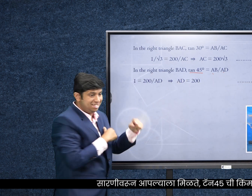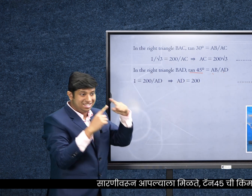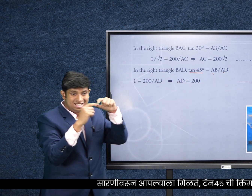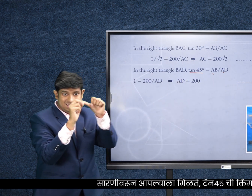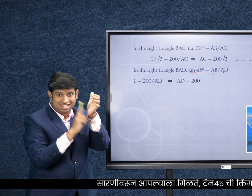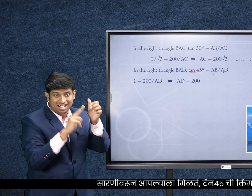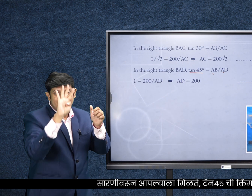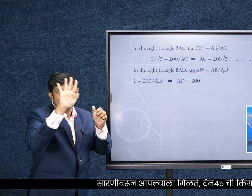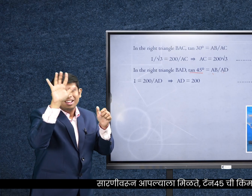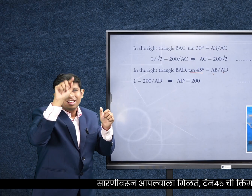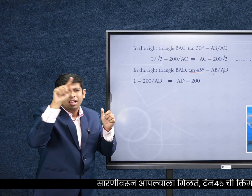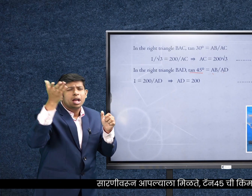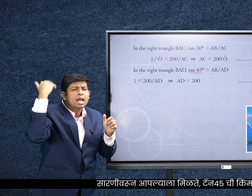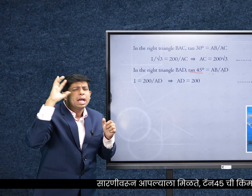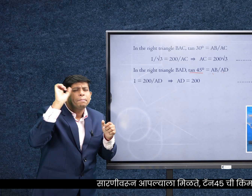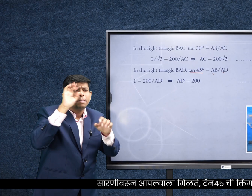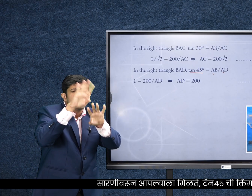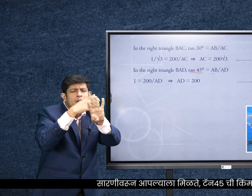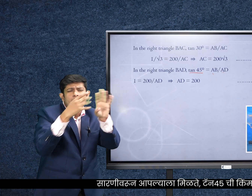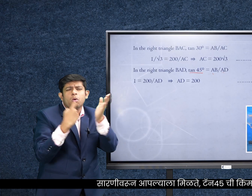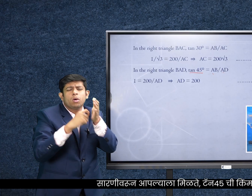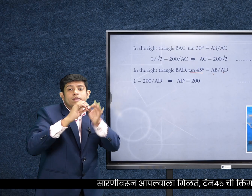सारणीवरून आपल्याला मिळते टॅन 45ची किंमत 1